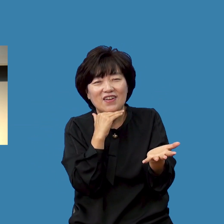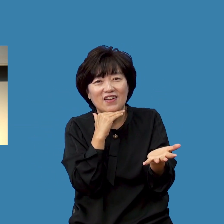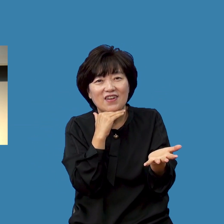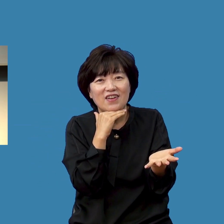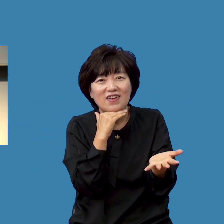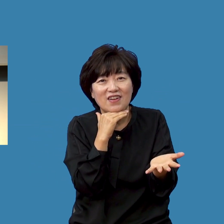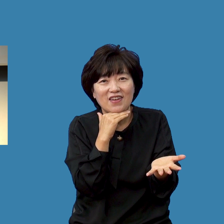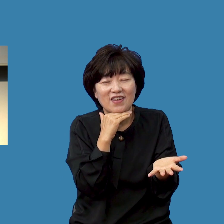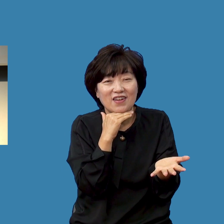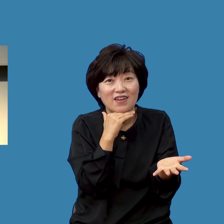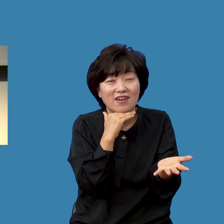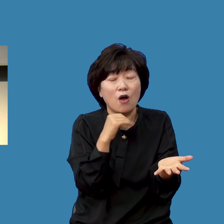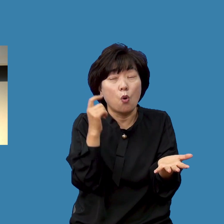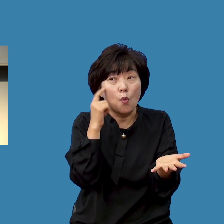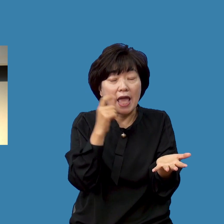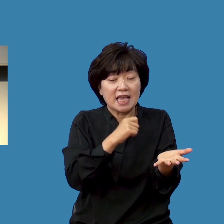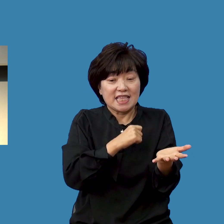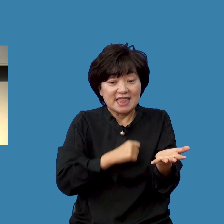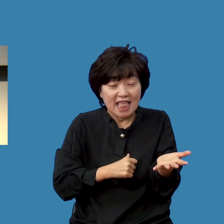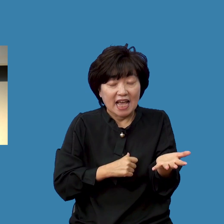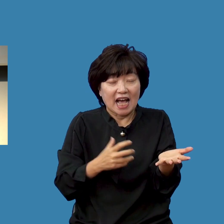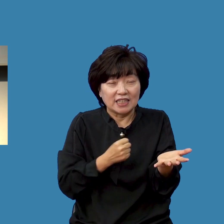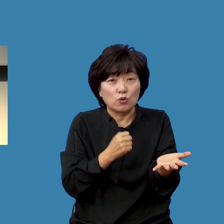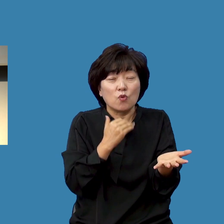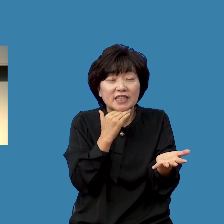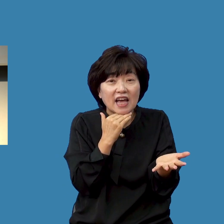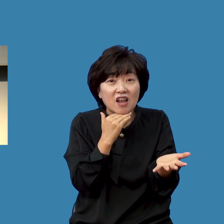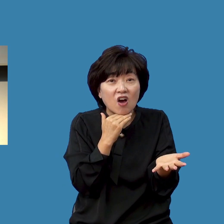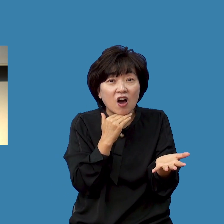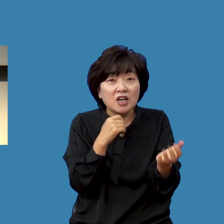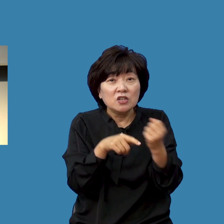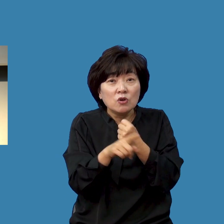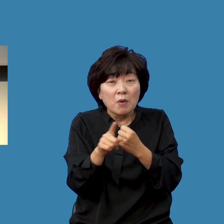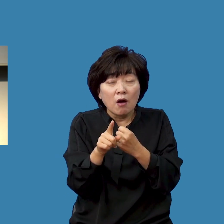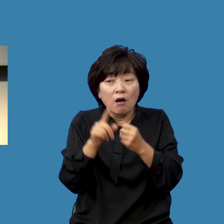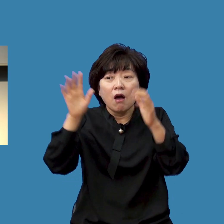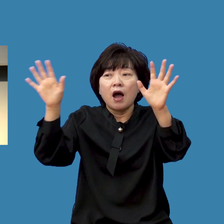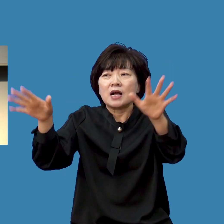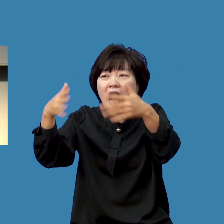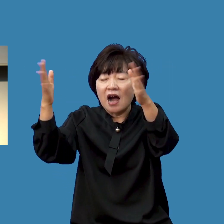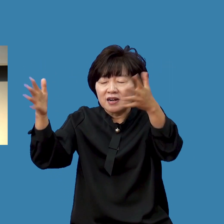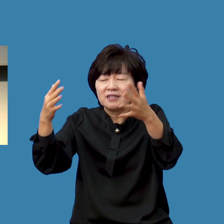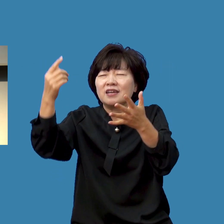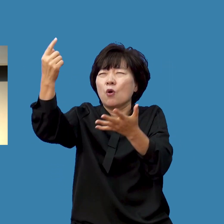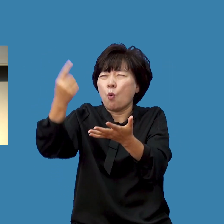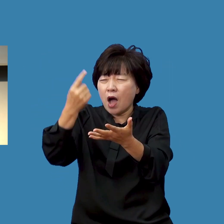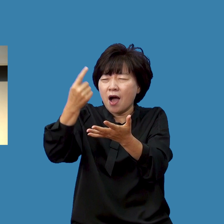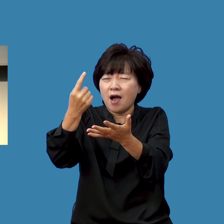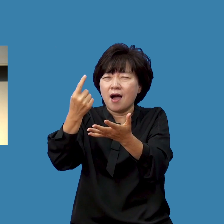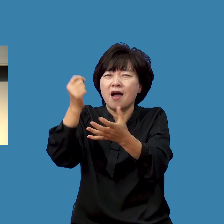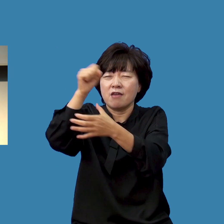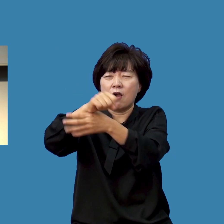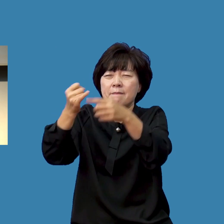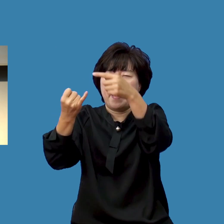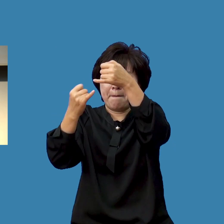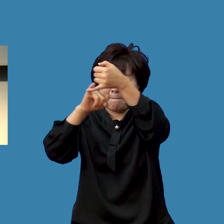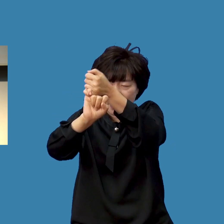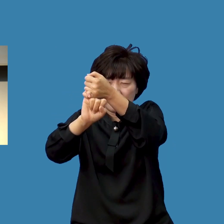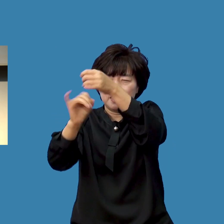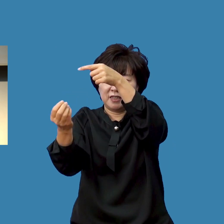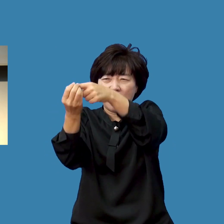기다려요. 그런데 왜 인내를 가지고 기다리냐 하면 가을이 오면 반드시 열매가 있다고 하는 것을 믿는 거야.